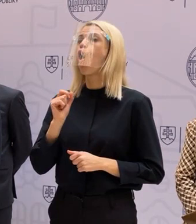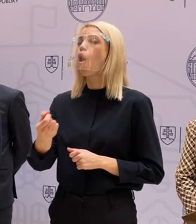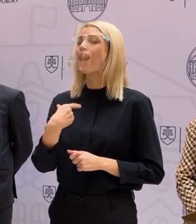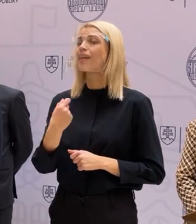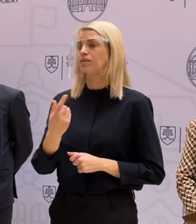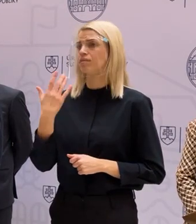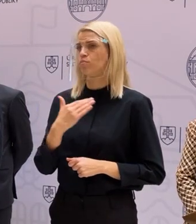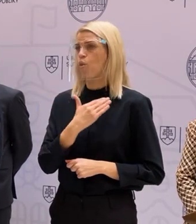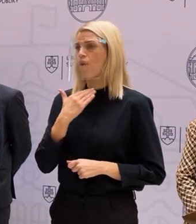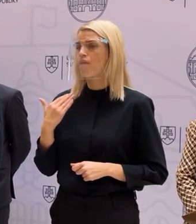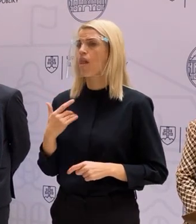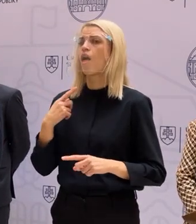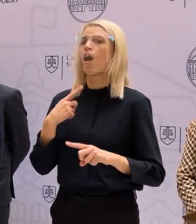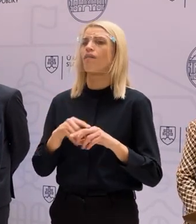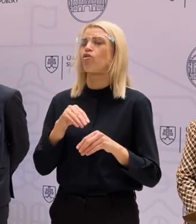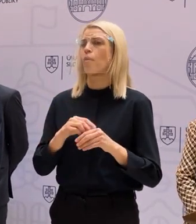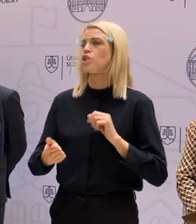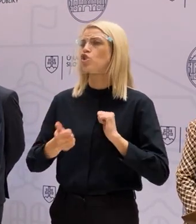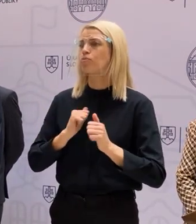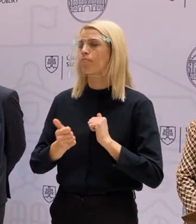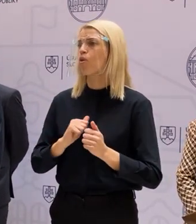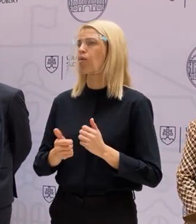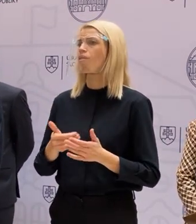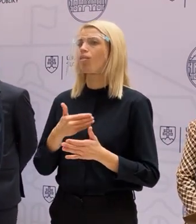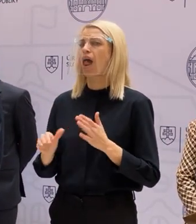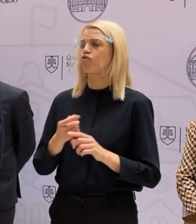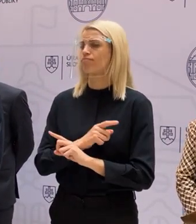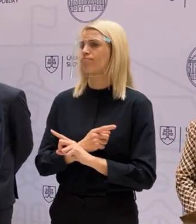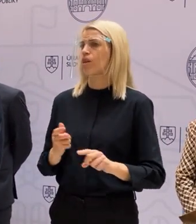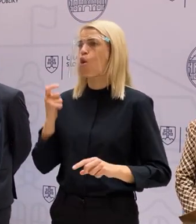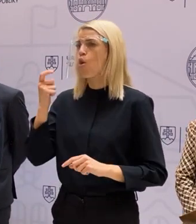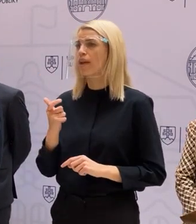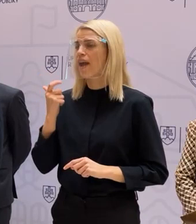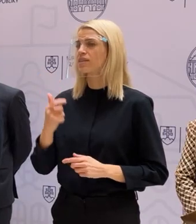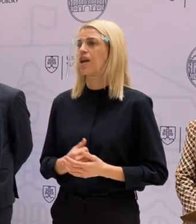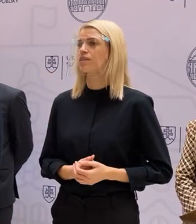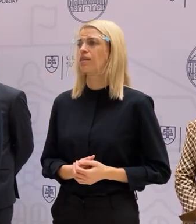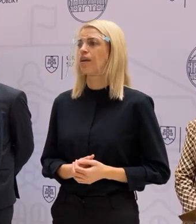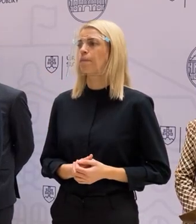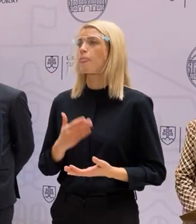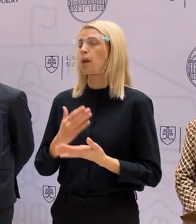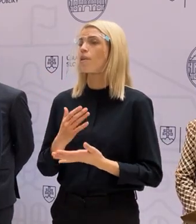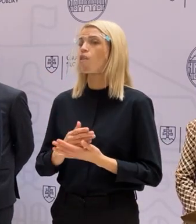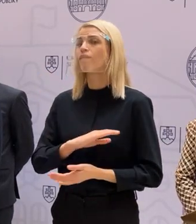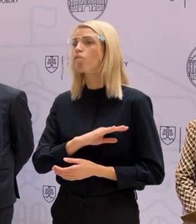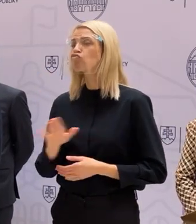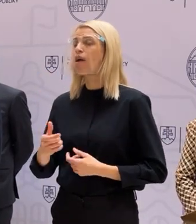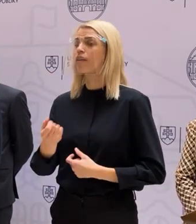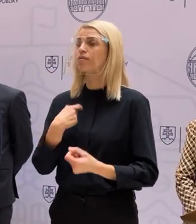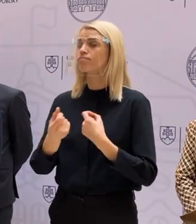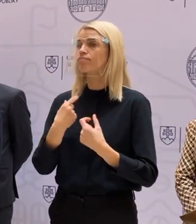aj samozrejme počnúť športom, ďalšími organizáciami a tak ďalej, tak ďalej. Takže my sme vnímali všetky samozrejme